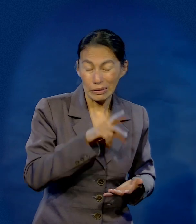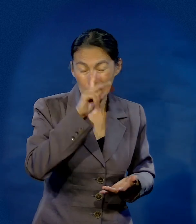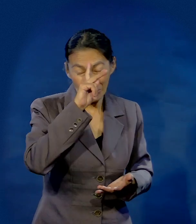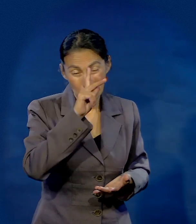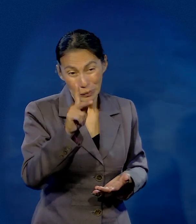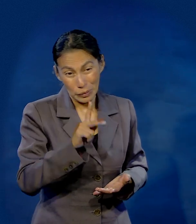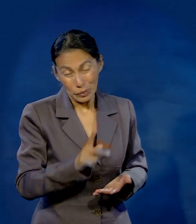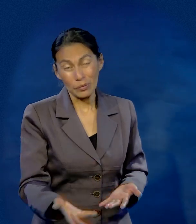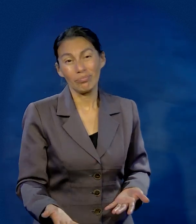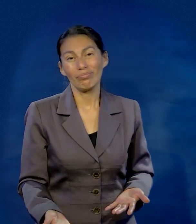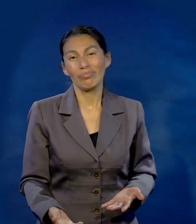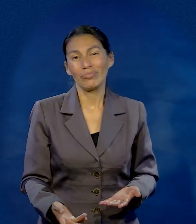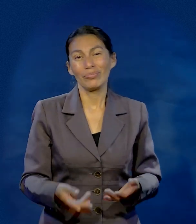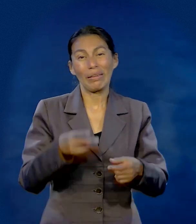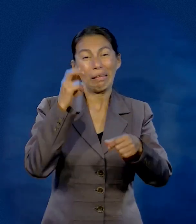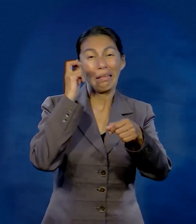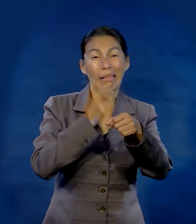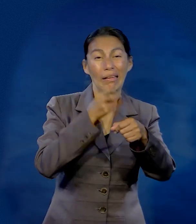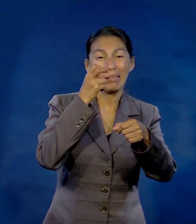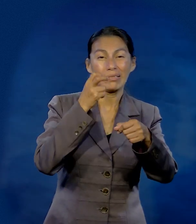de crecimiento espiritual